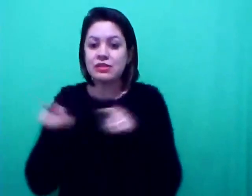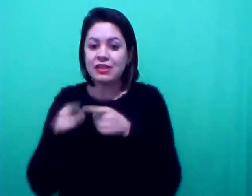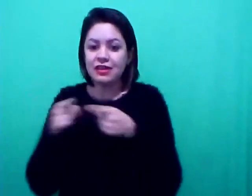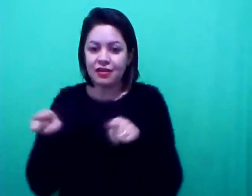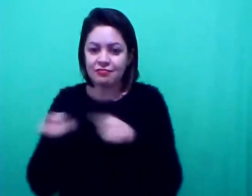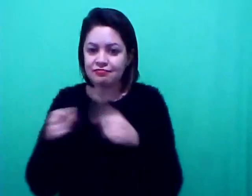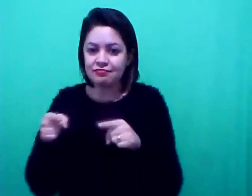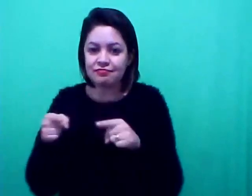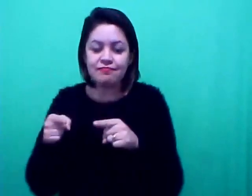uma música